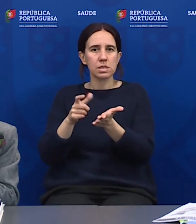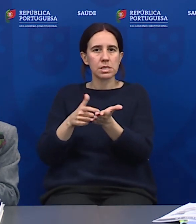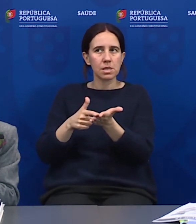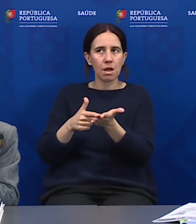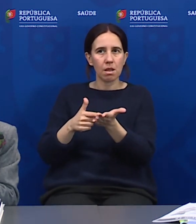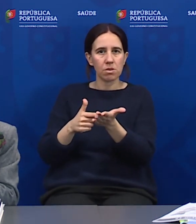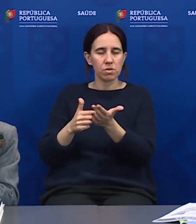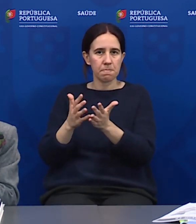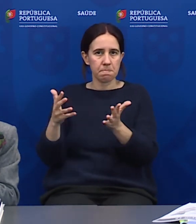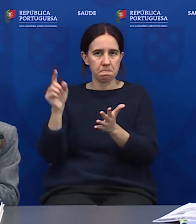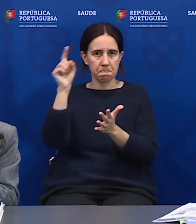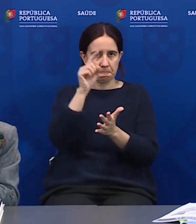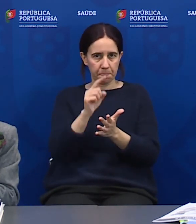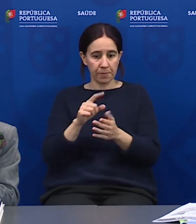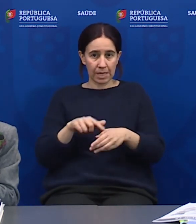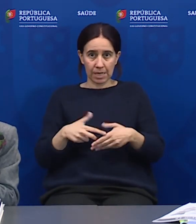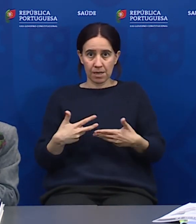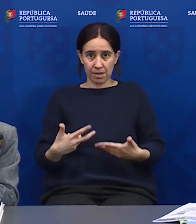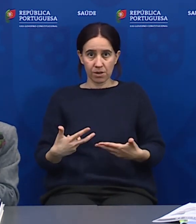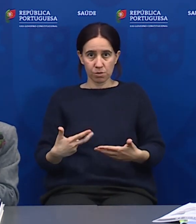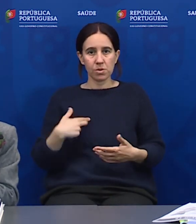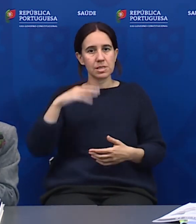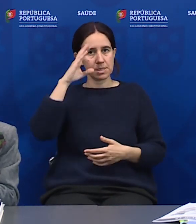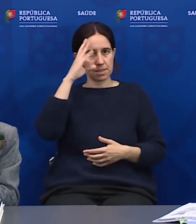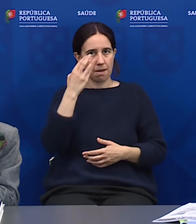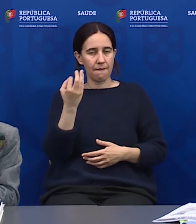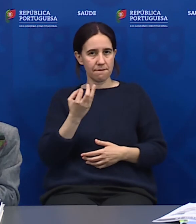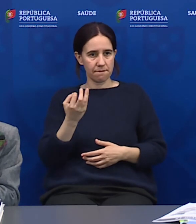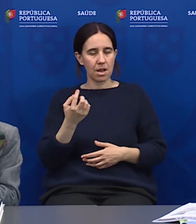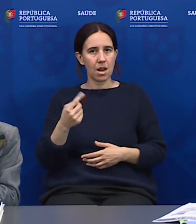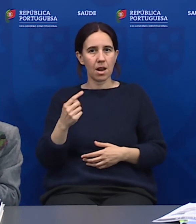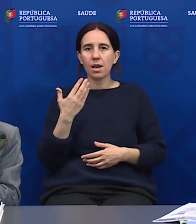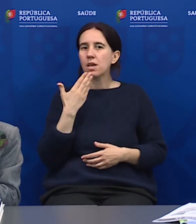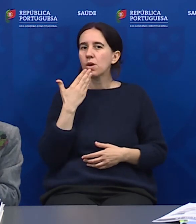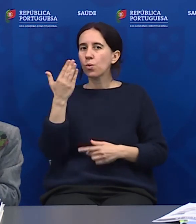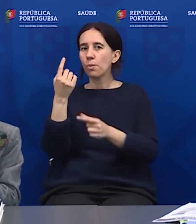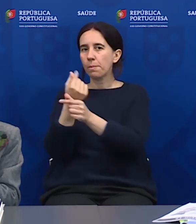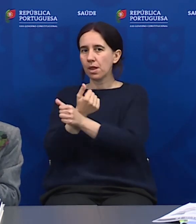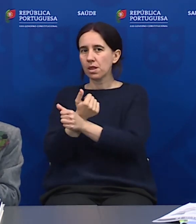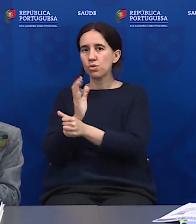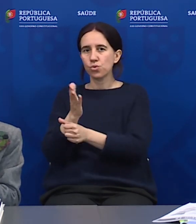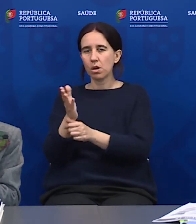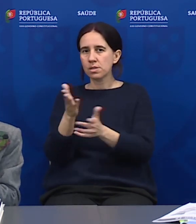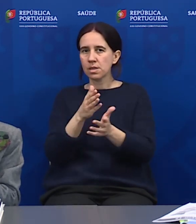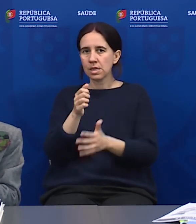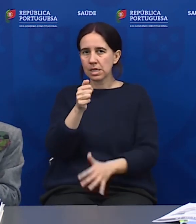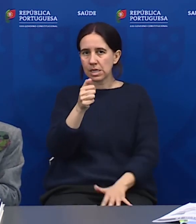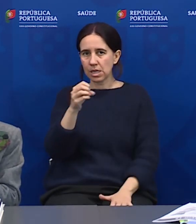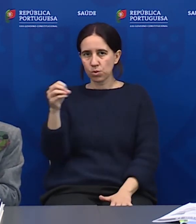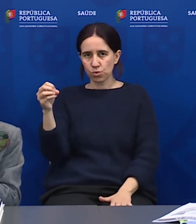necessidades. Neste momento, como sabemos, temos uma encomenda feita de cerca de